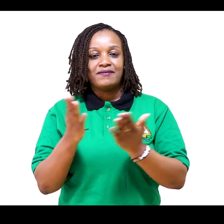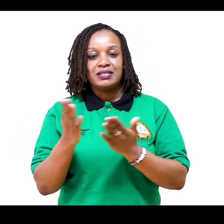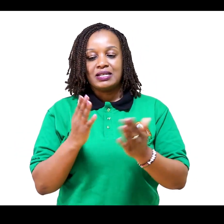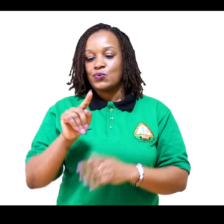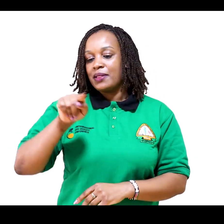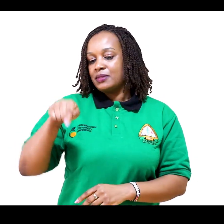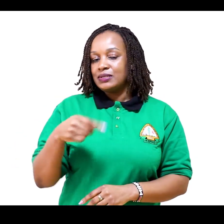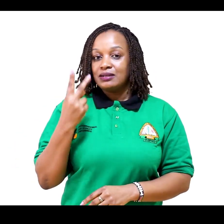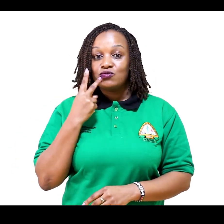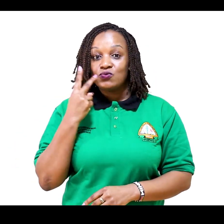ni